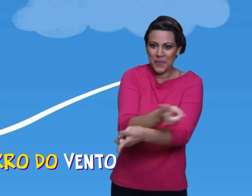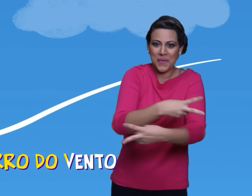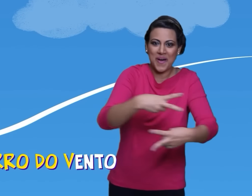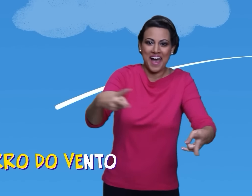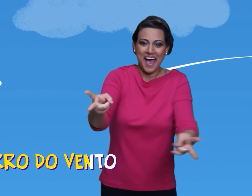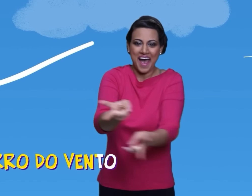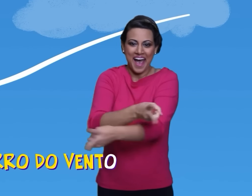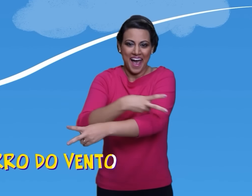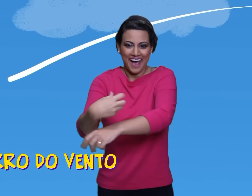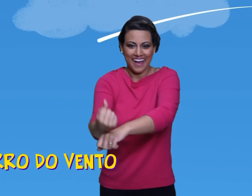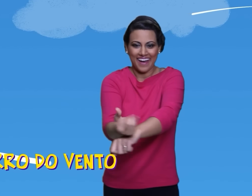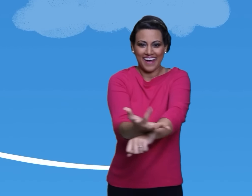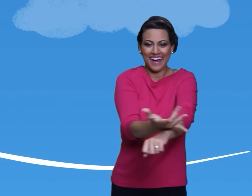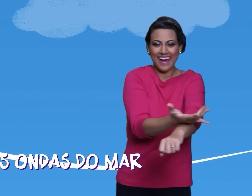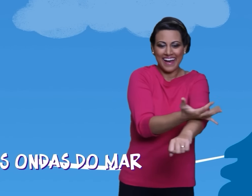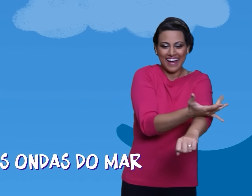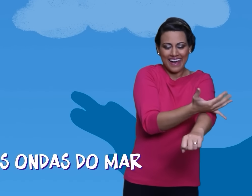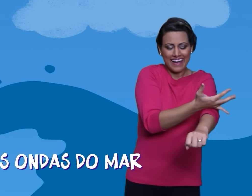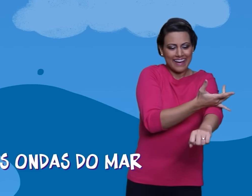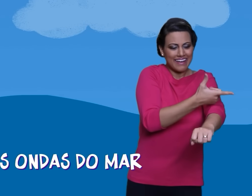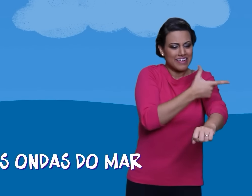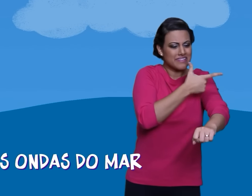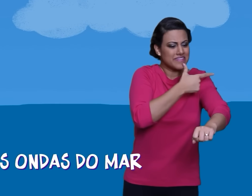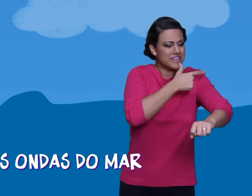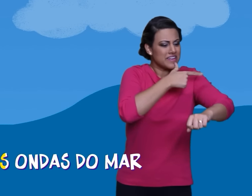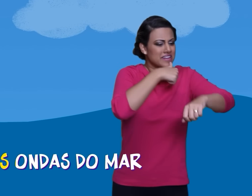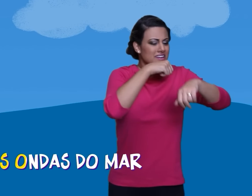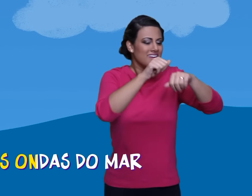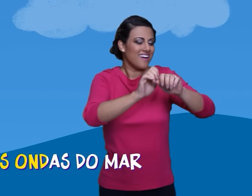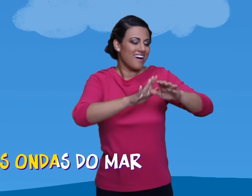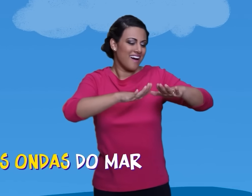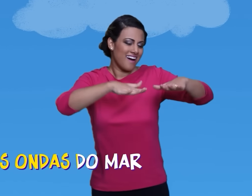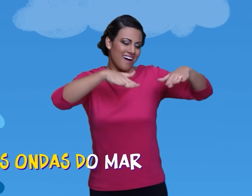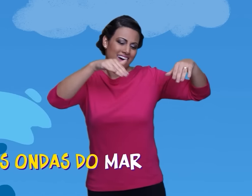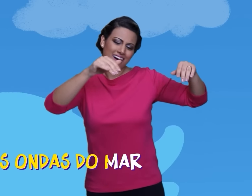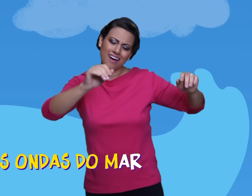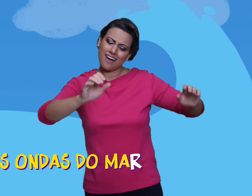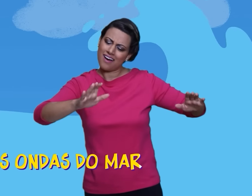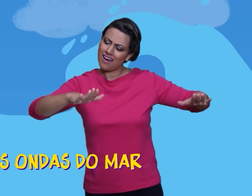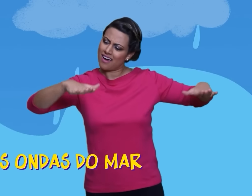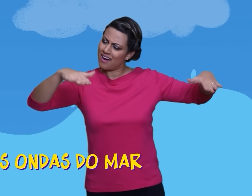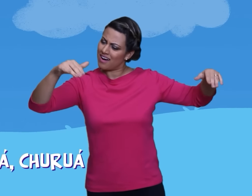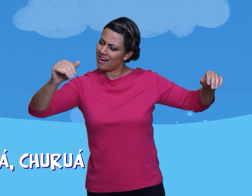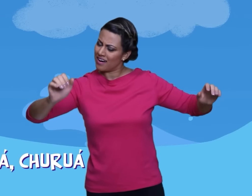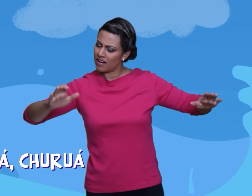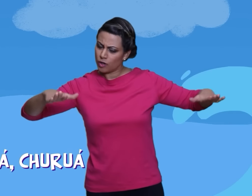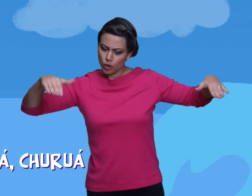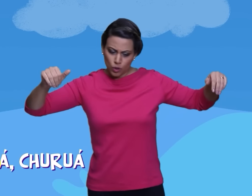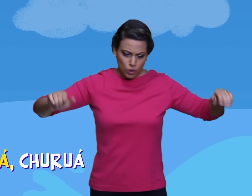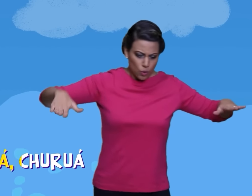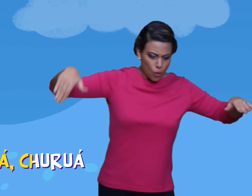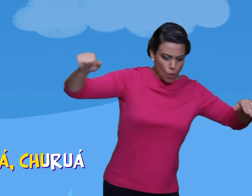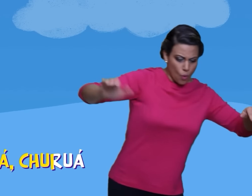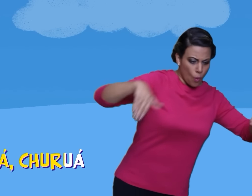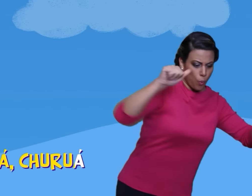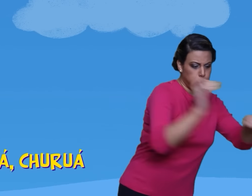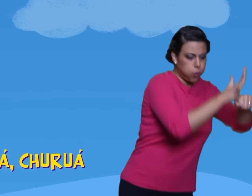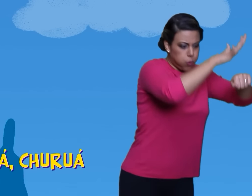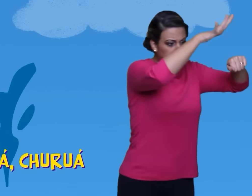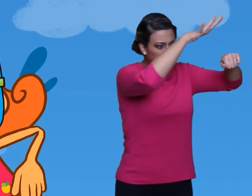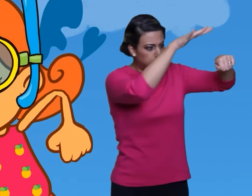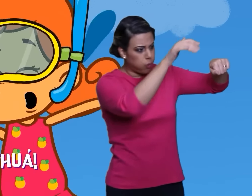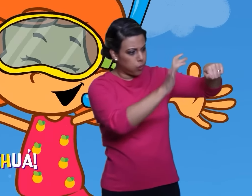do vento e no chuá das ondas do mar. Churuá,